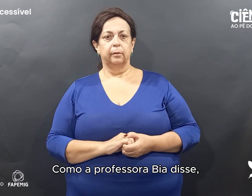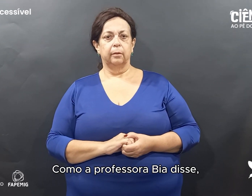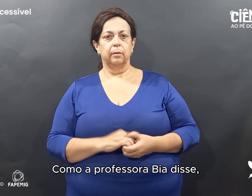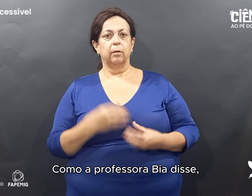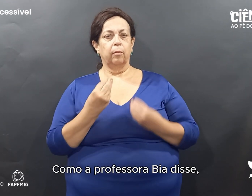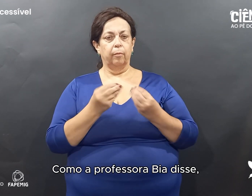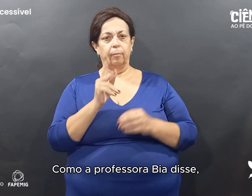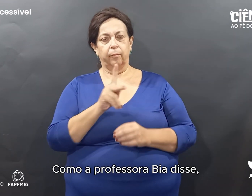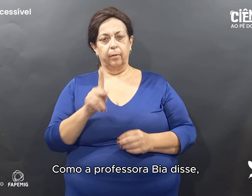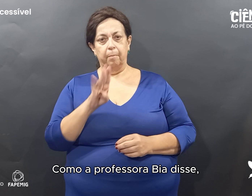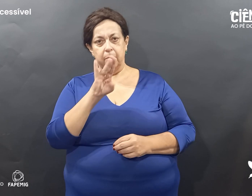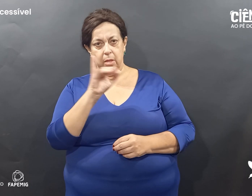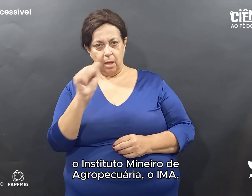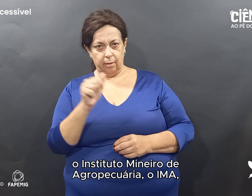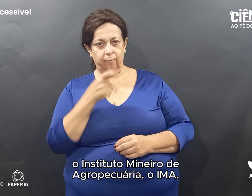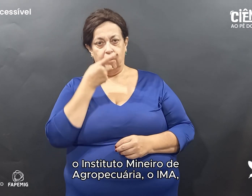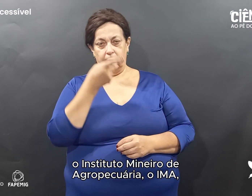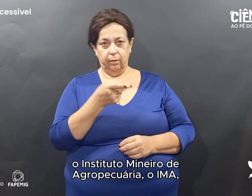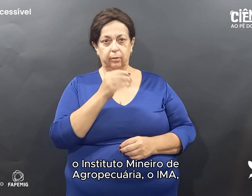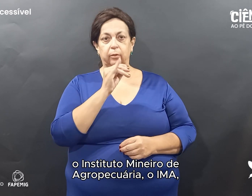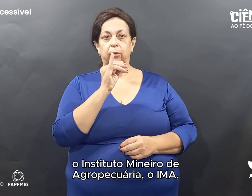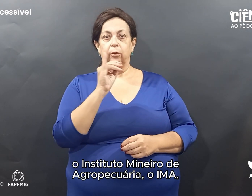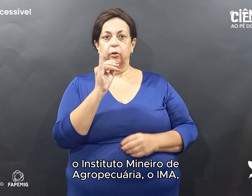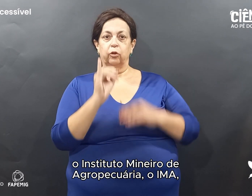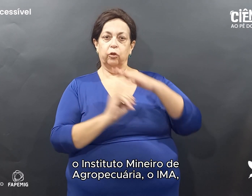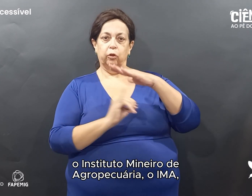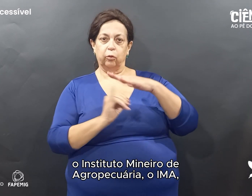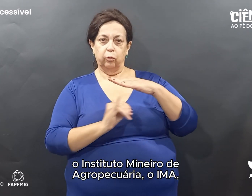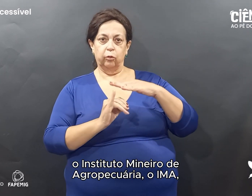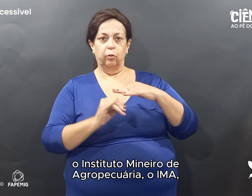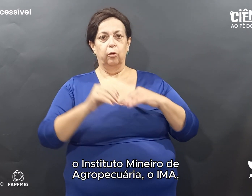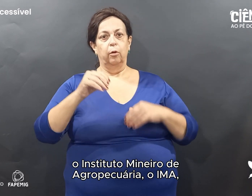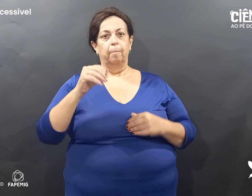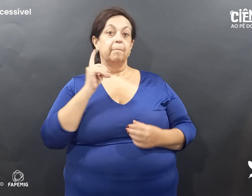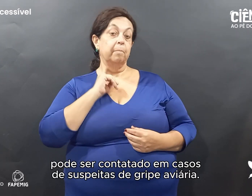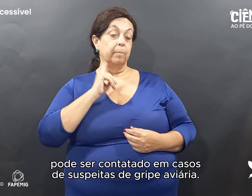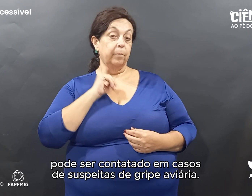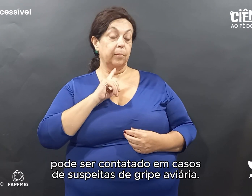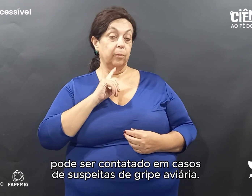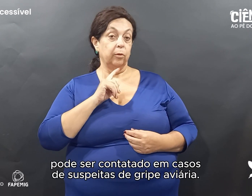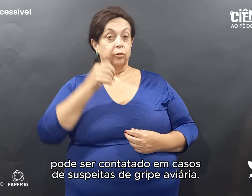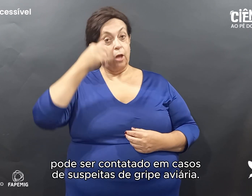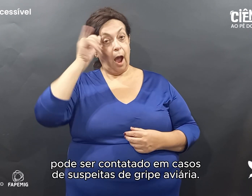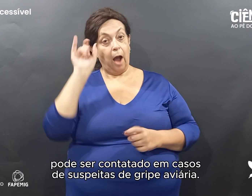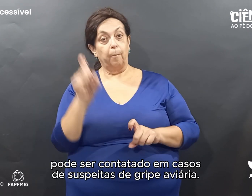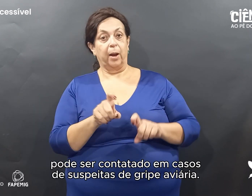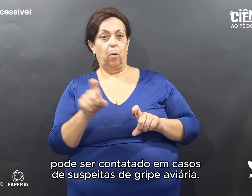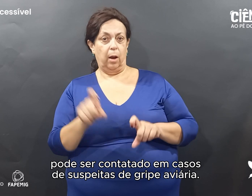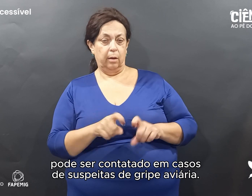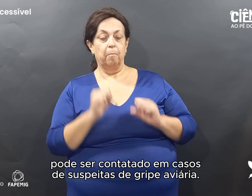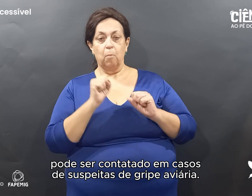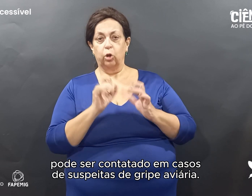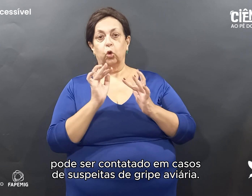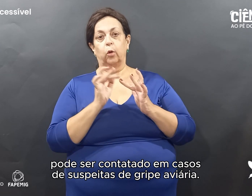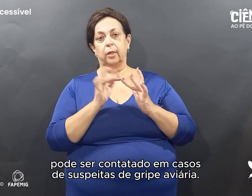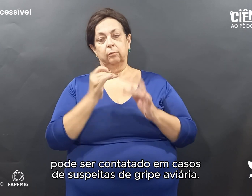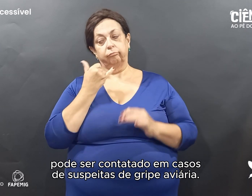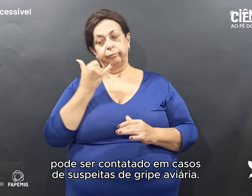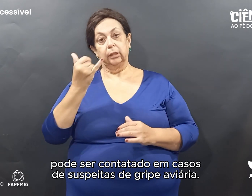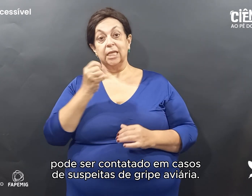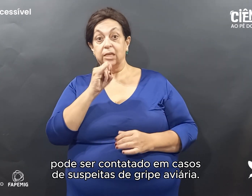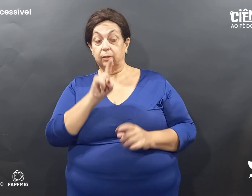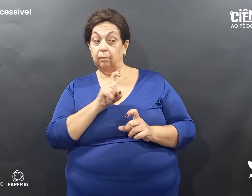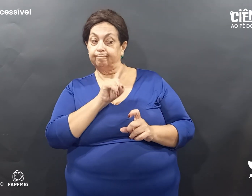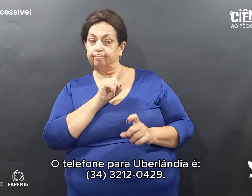Como a professora Bia disse, o Instituto Mineiro de Agropecuária, o IMA, pode ser contatado em casos de suspeitas de